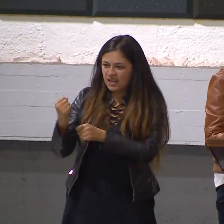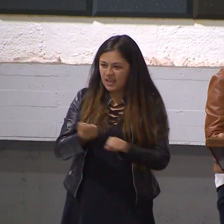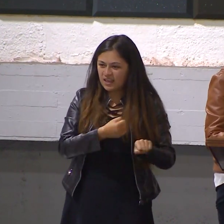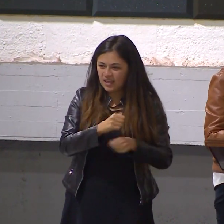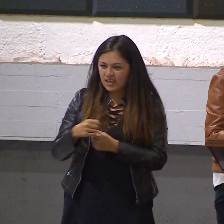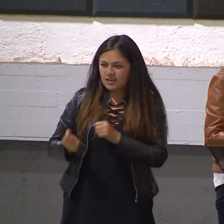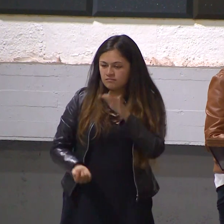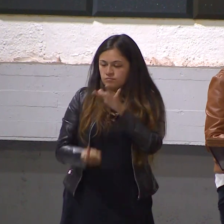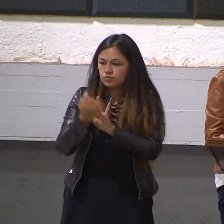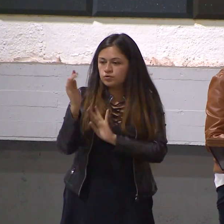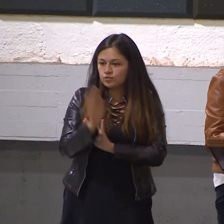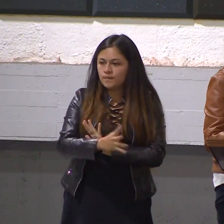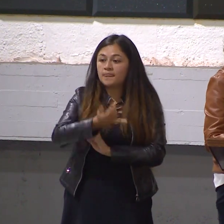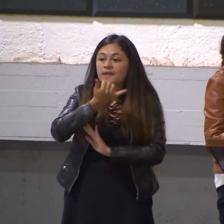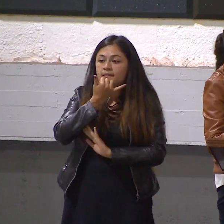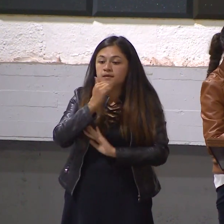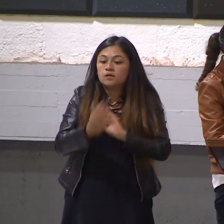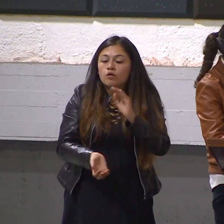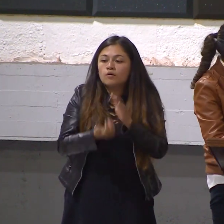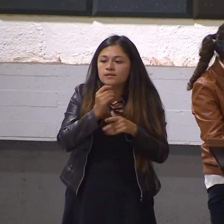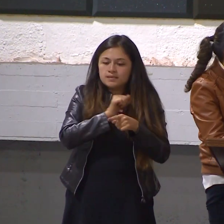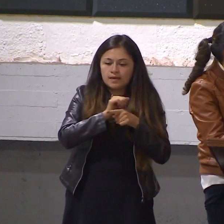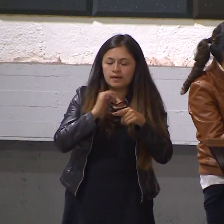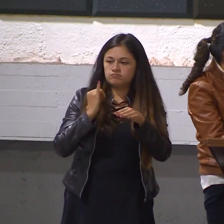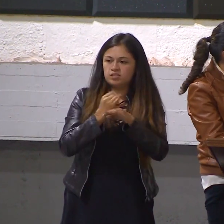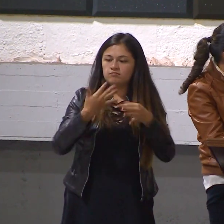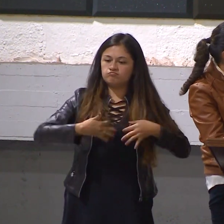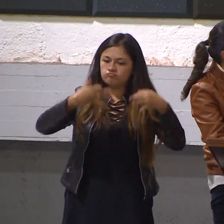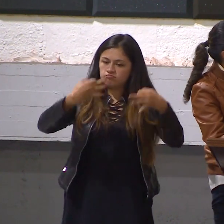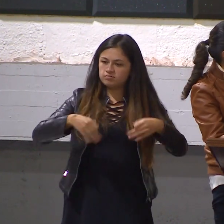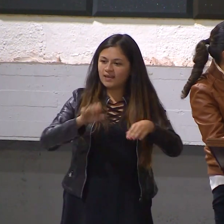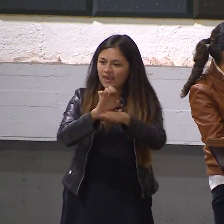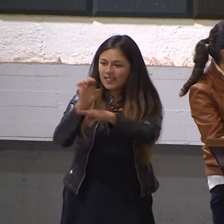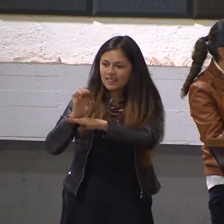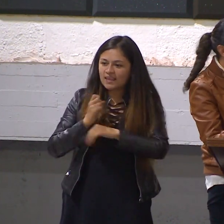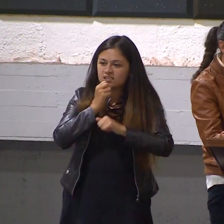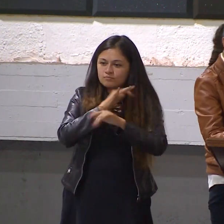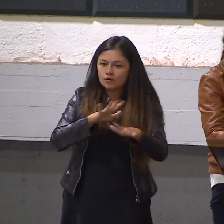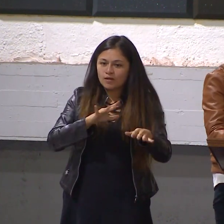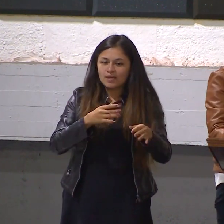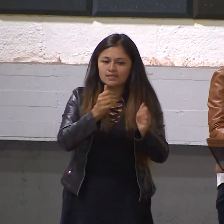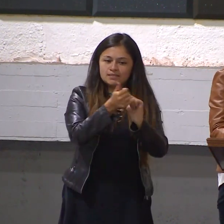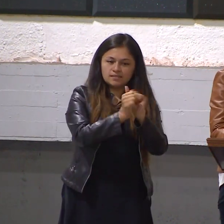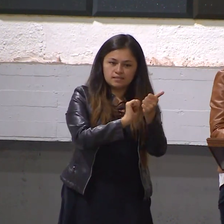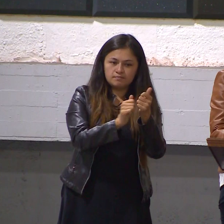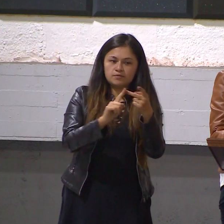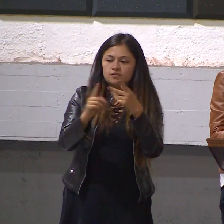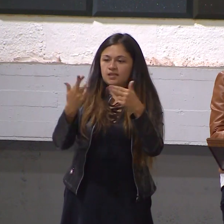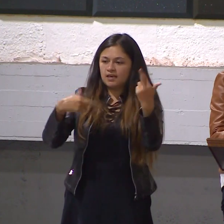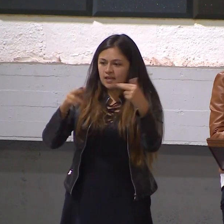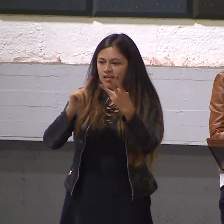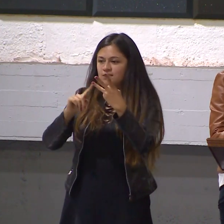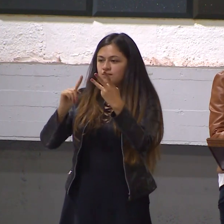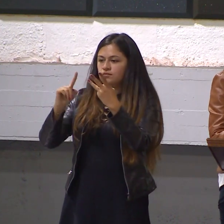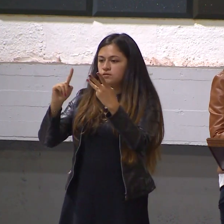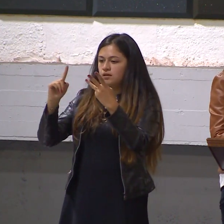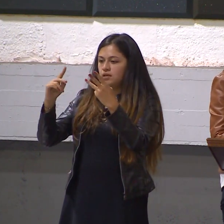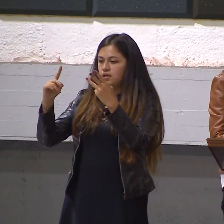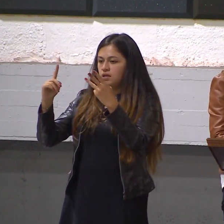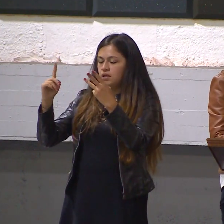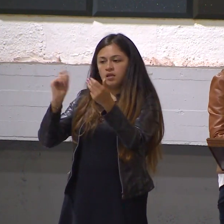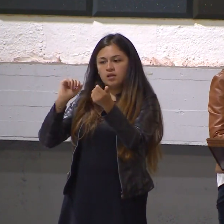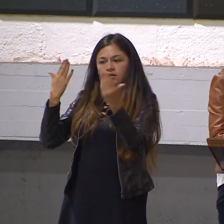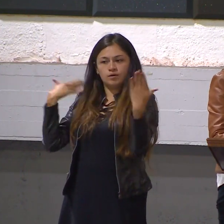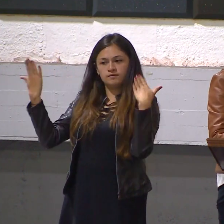alguna medida políticamente las prácticas que tienen que ver con la educación física con el deporte y la recreación por otro lado